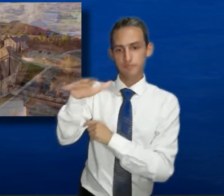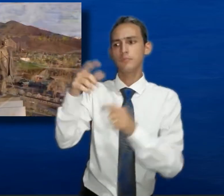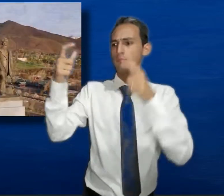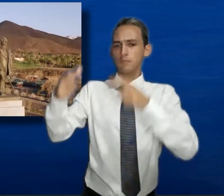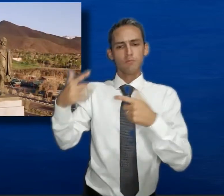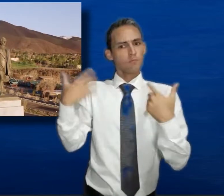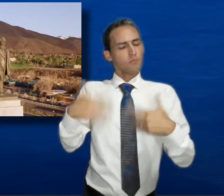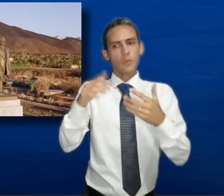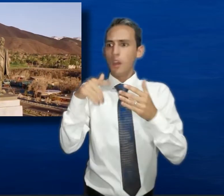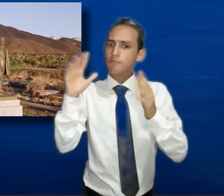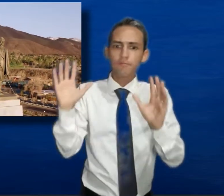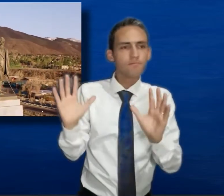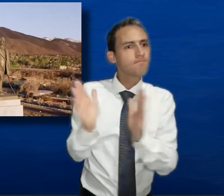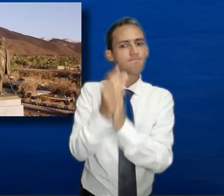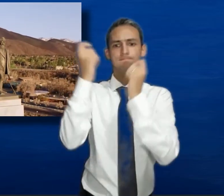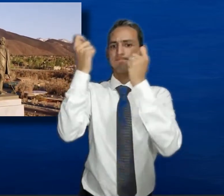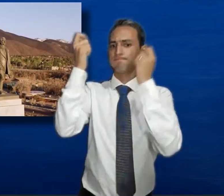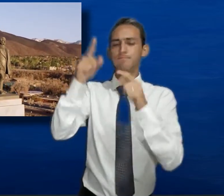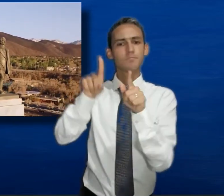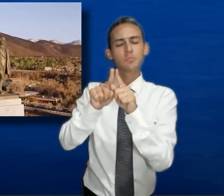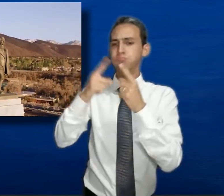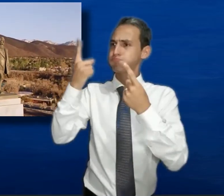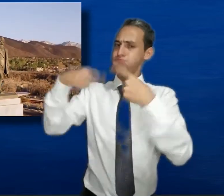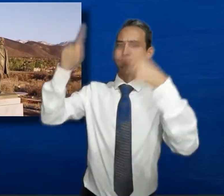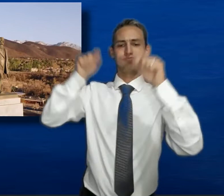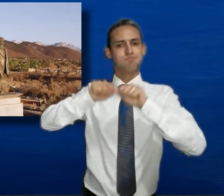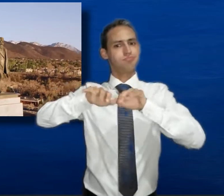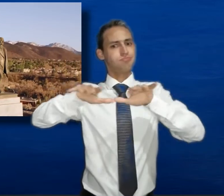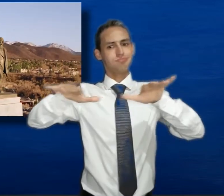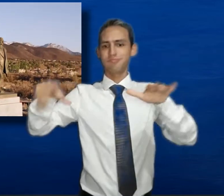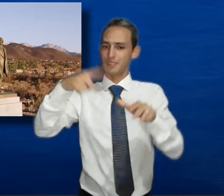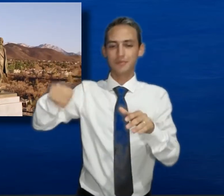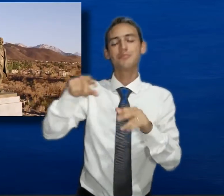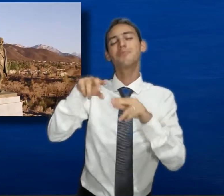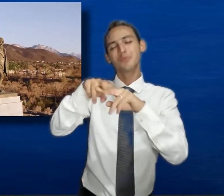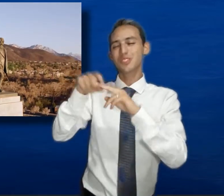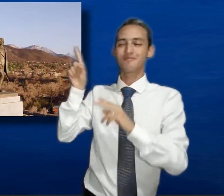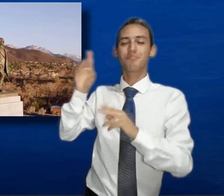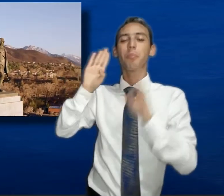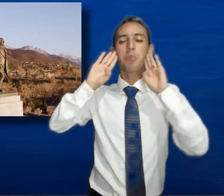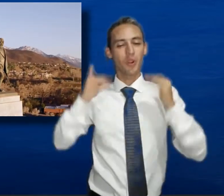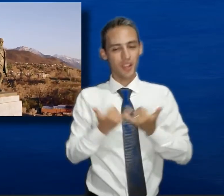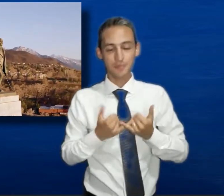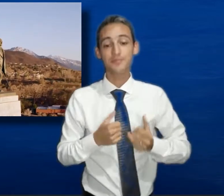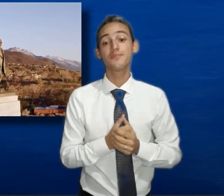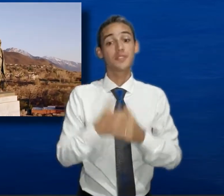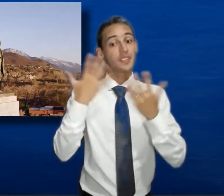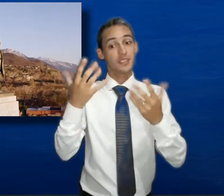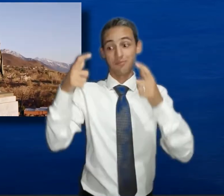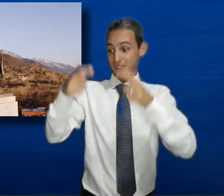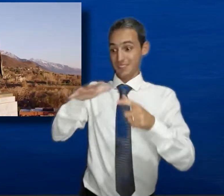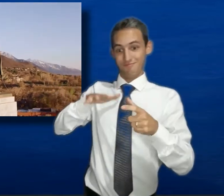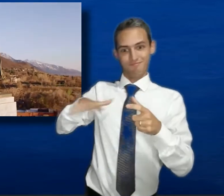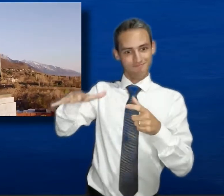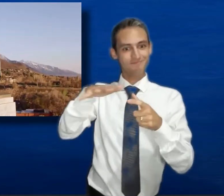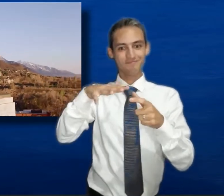para Salt Lake City, Utah. É o lugar que celebra a declaração profética do presidente Brigham Young